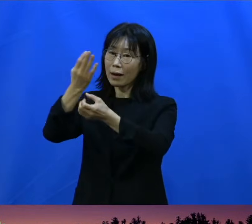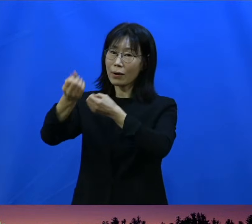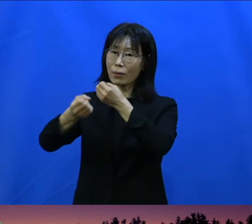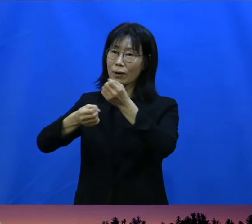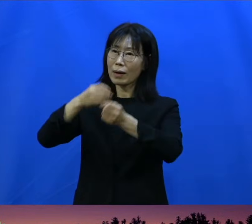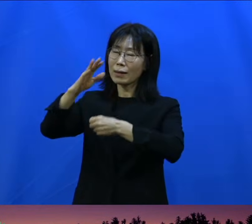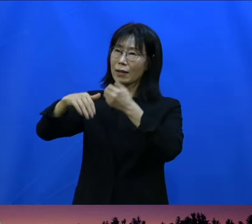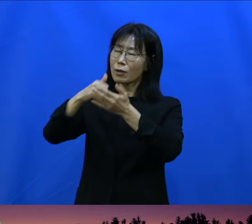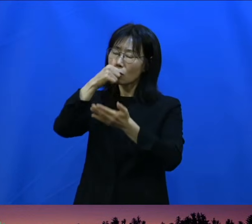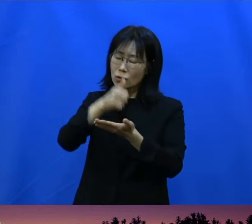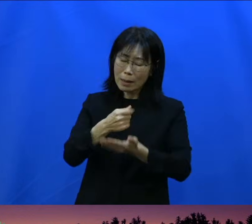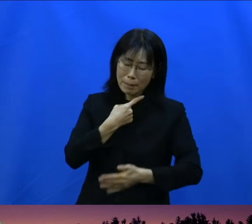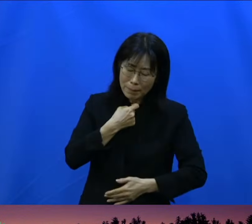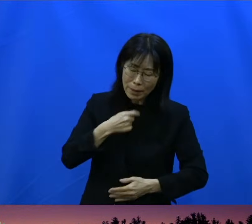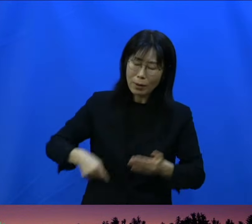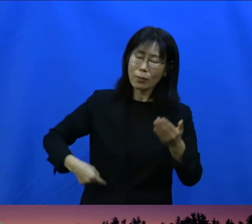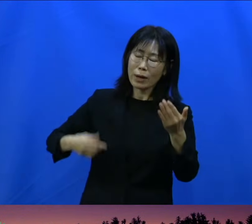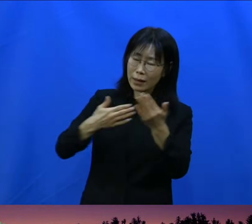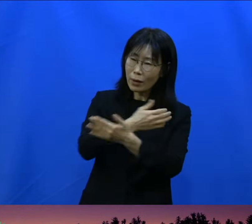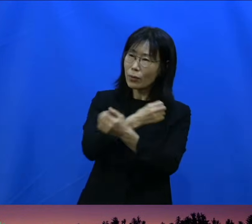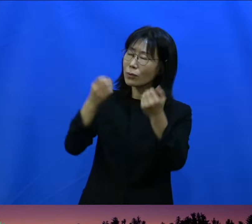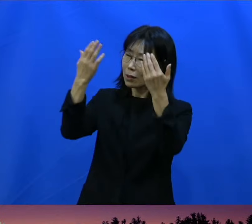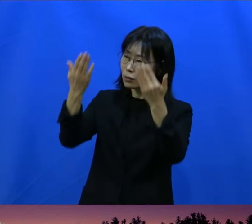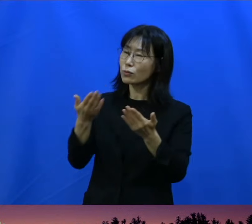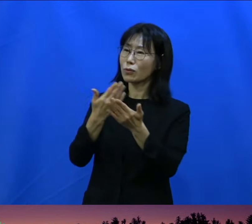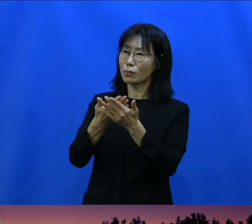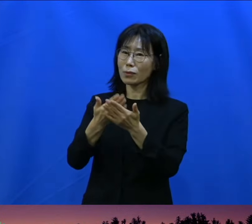용서를 구하고 자비를 구하는,